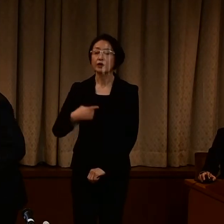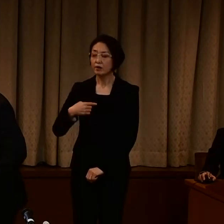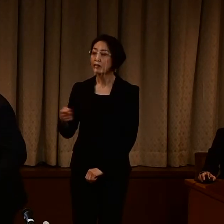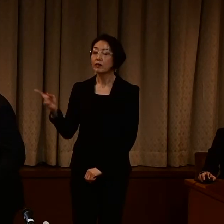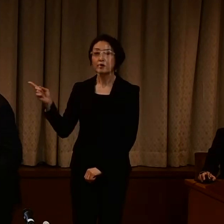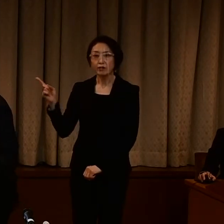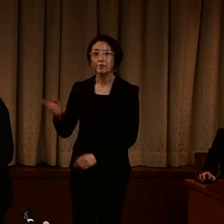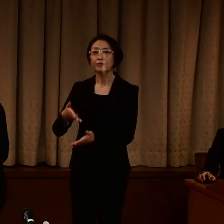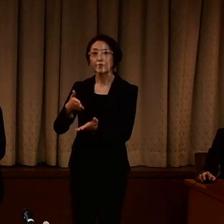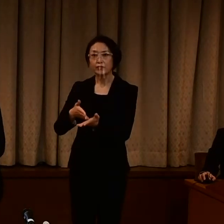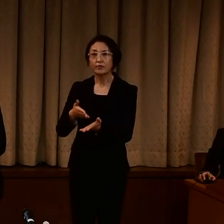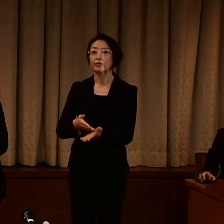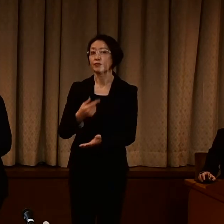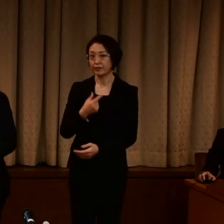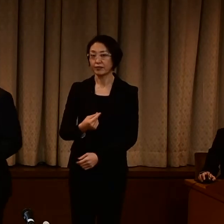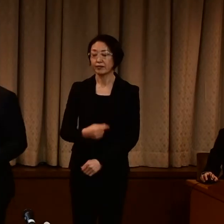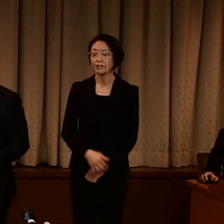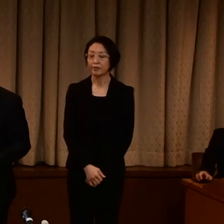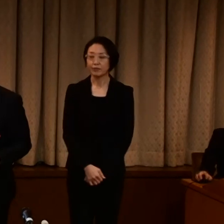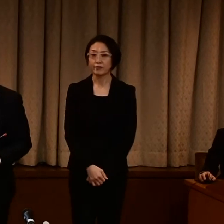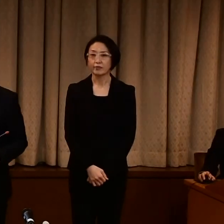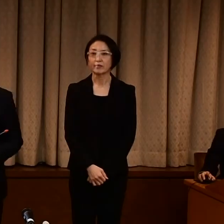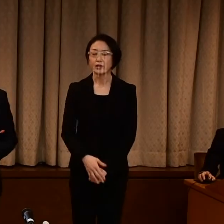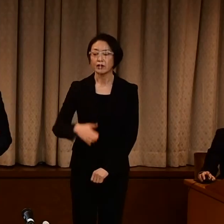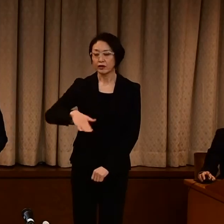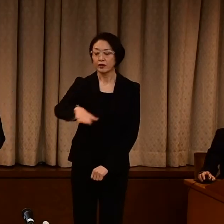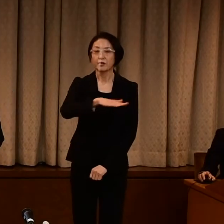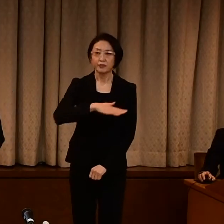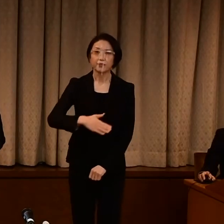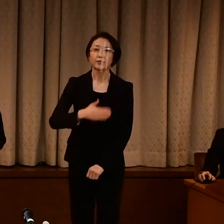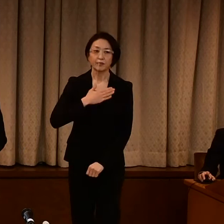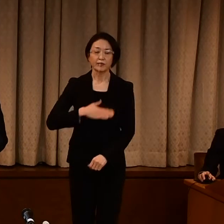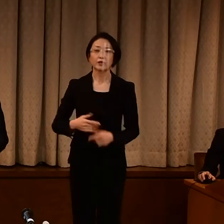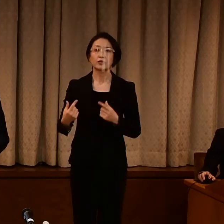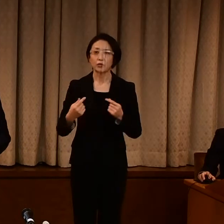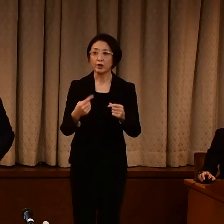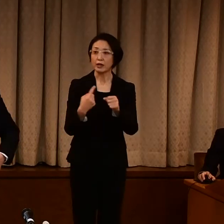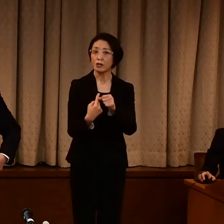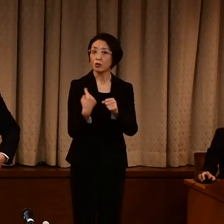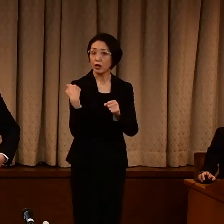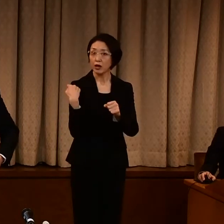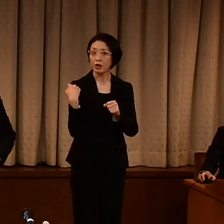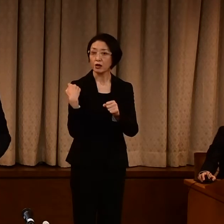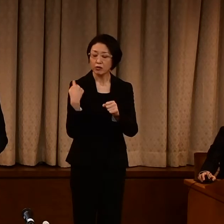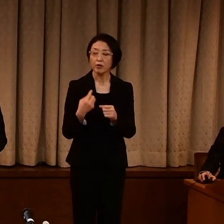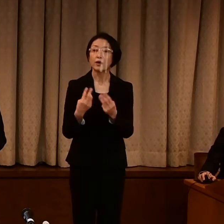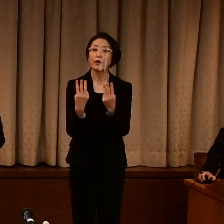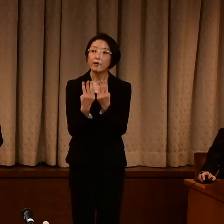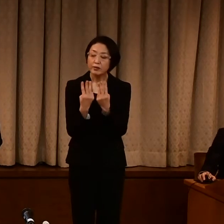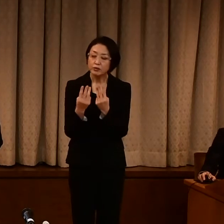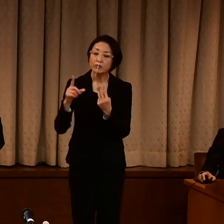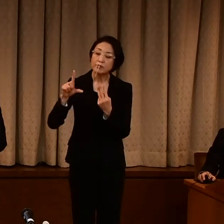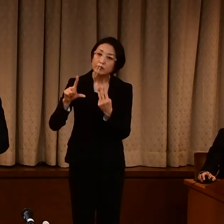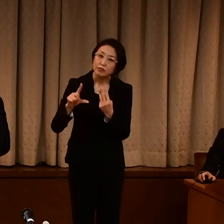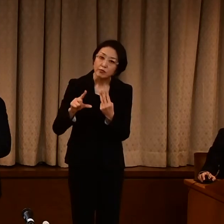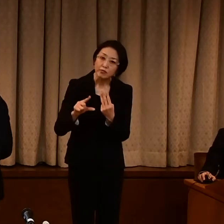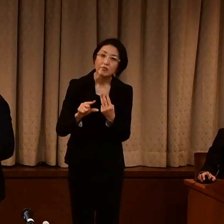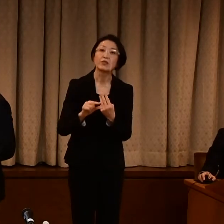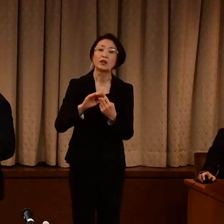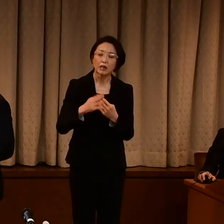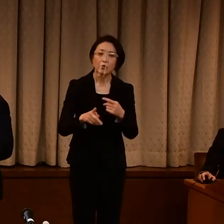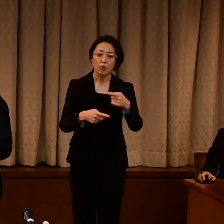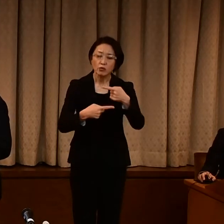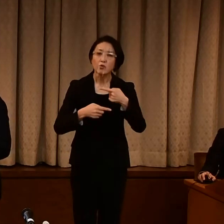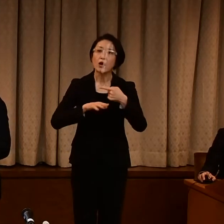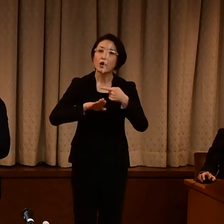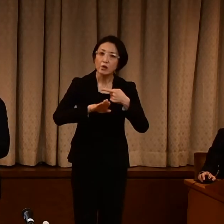って説明をさせていただきたいと思います。皆さんご承知の通り、昨年は非常に落ち着いておりましたけれども、年が明けましてから